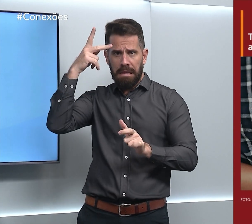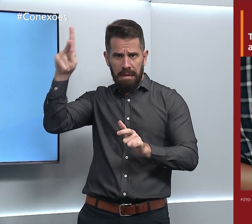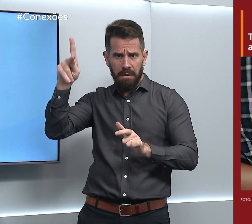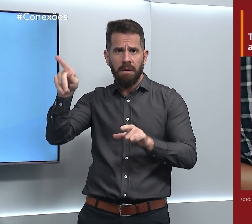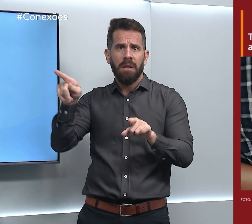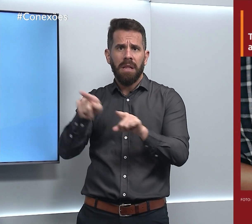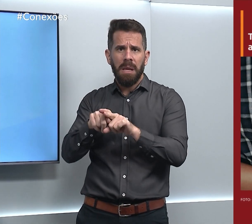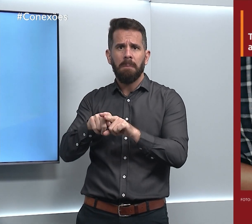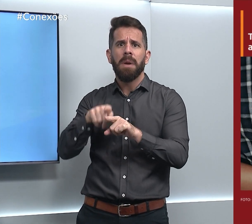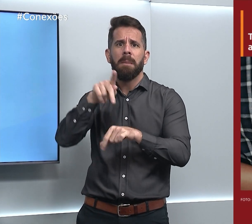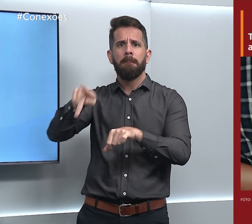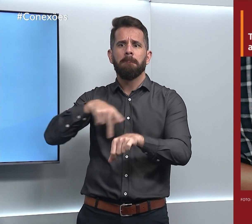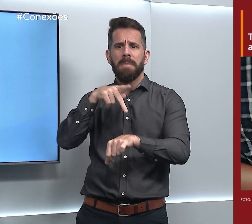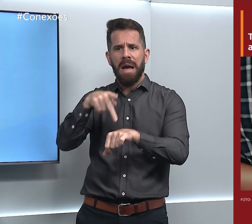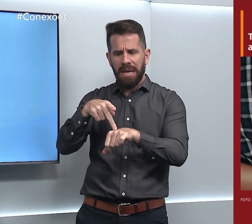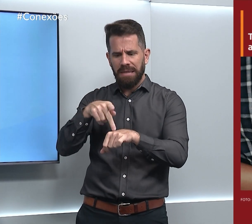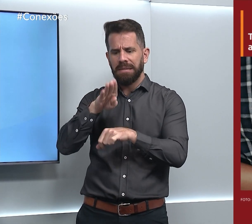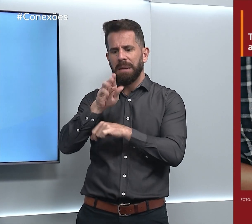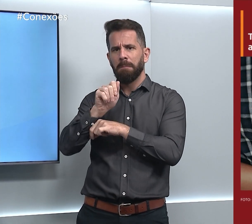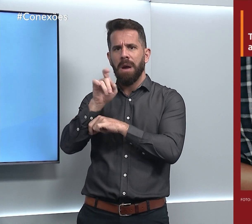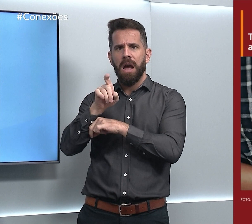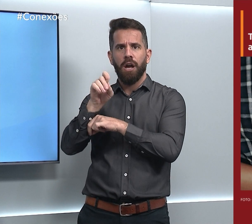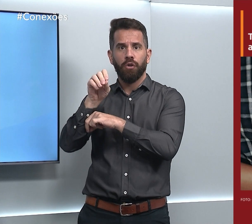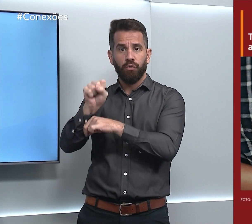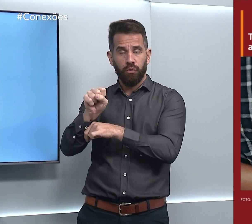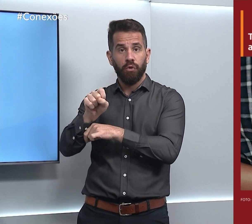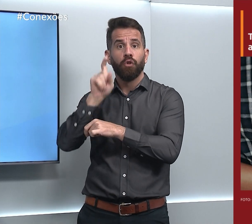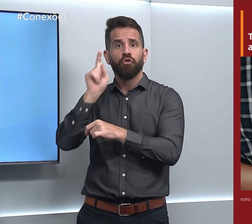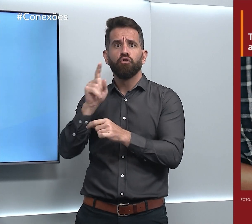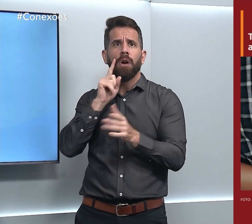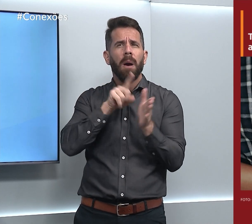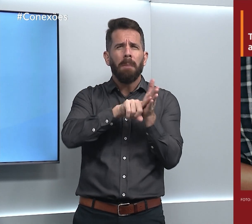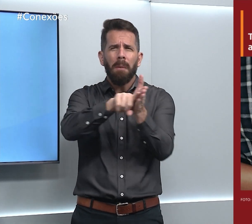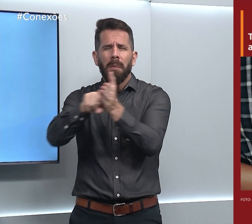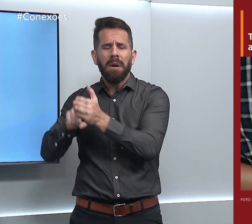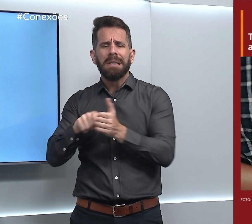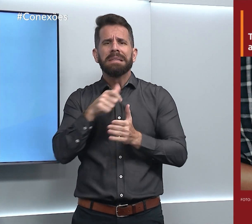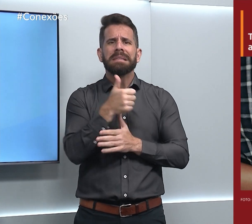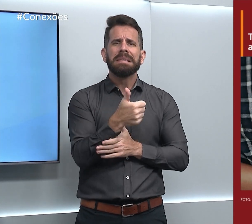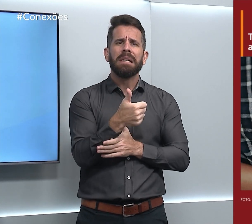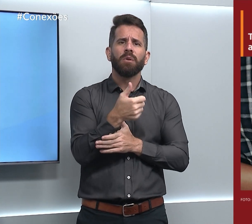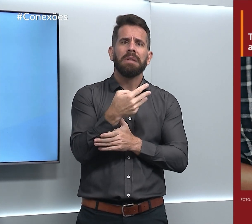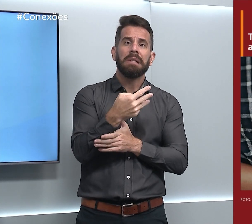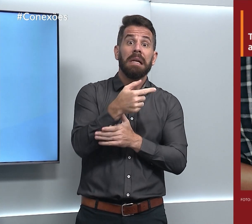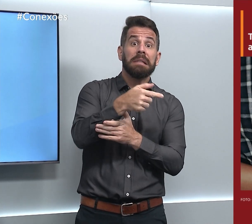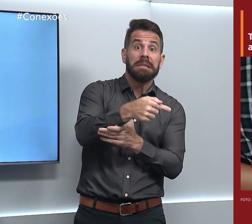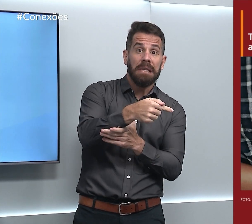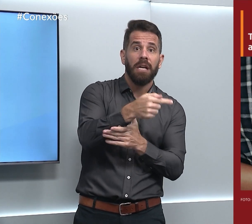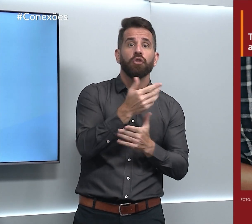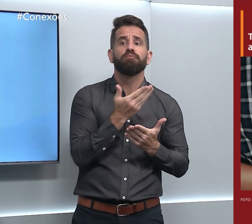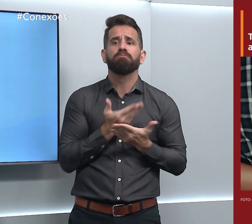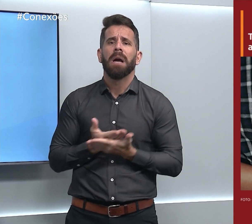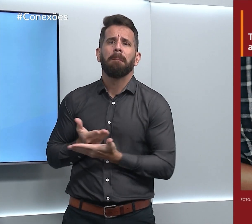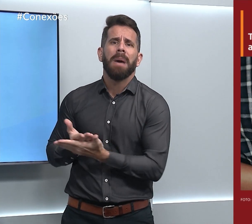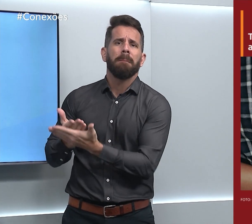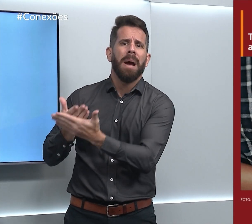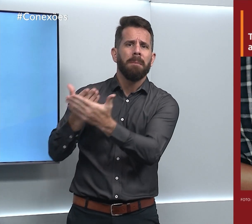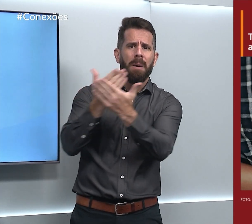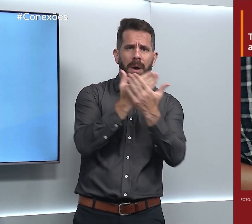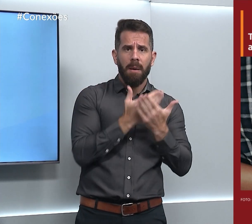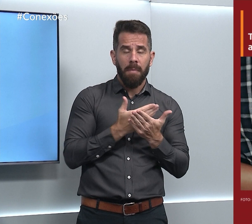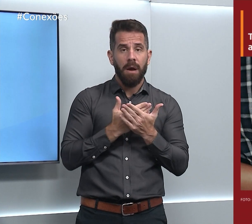Países Baixos, que combinaram dados de 137 estudos, que foram realizados com quase 13